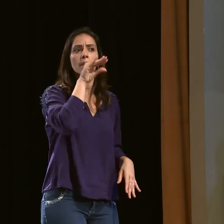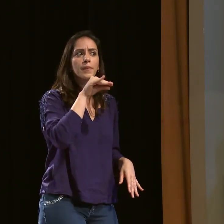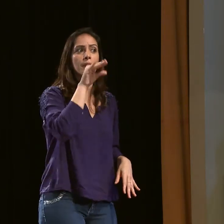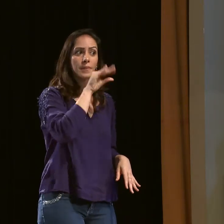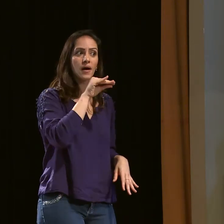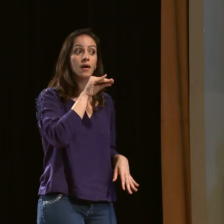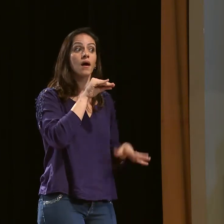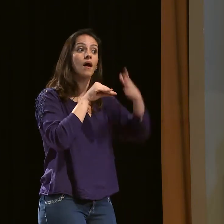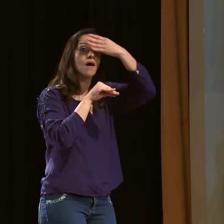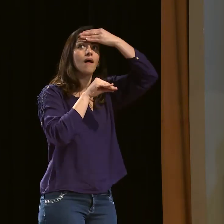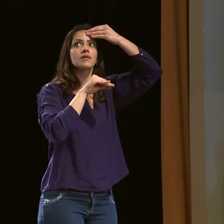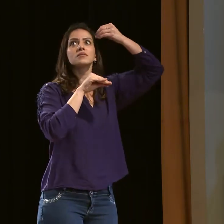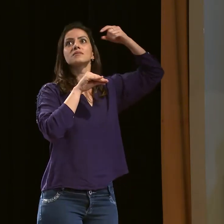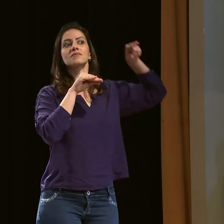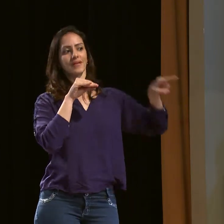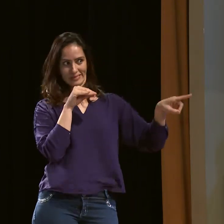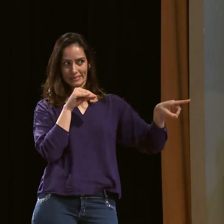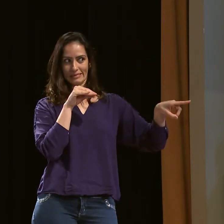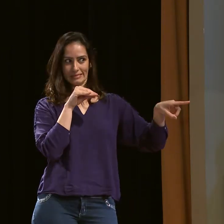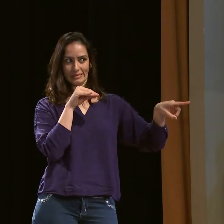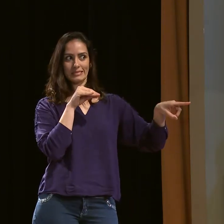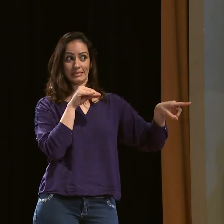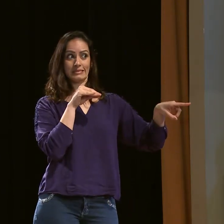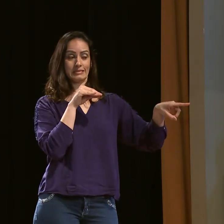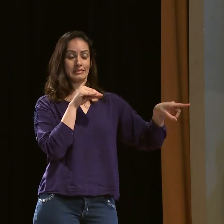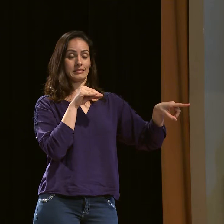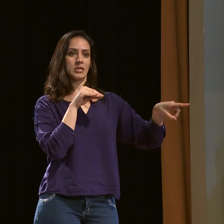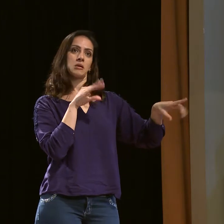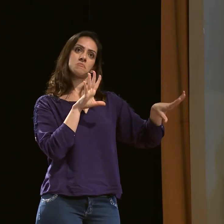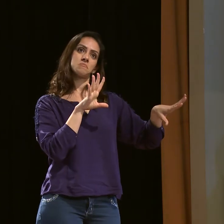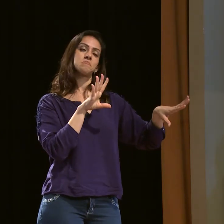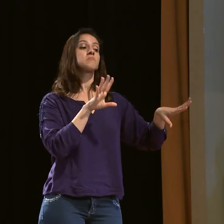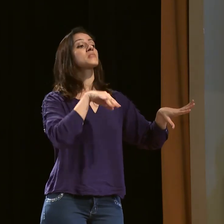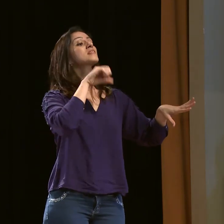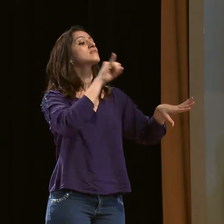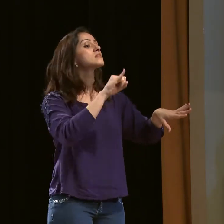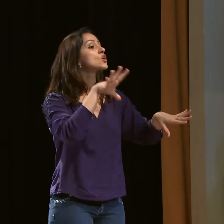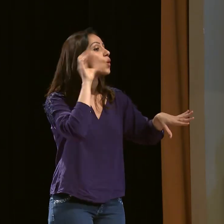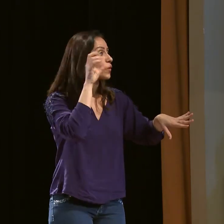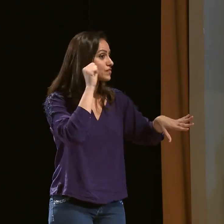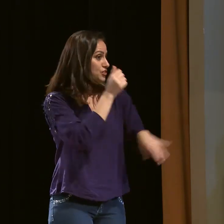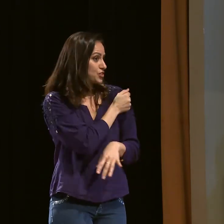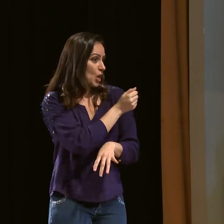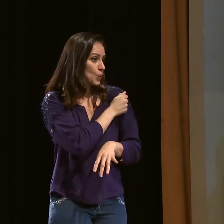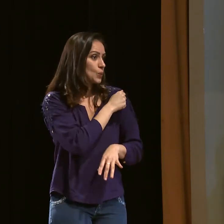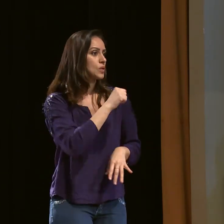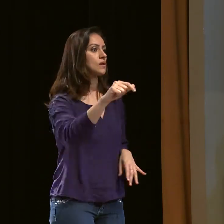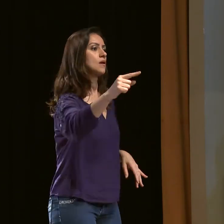E aí continuava dando a aula dele falando e esquecia do surdo que queria se colocar naquele momento da aula. E aí, se fosse um ouvinte, né,